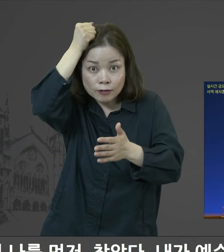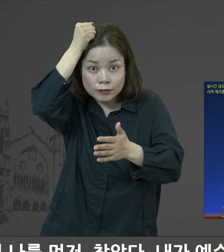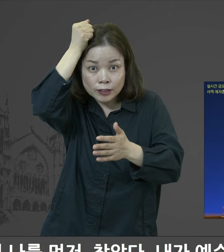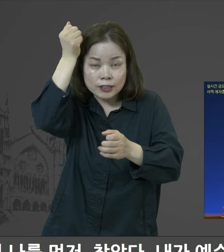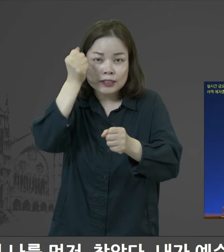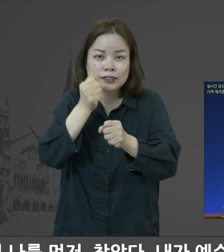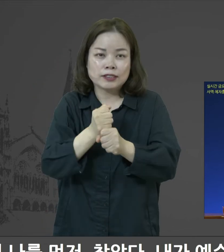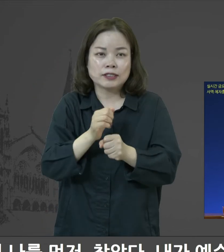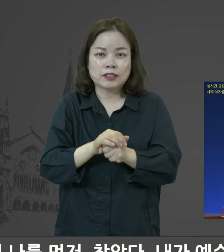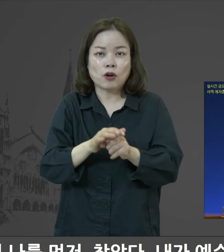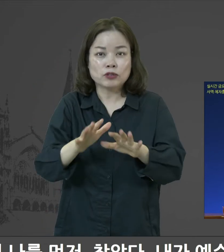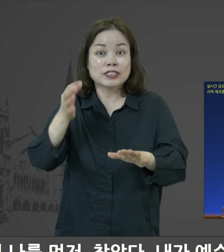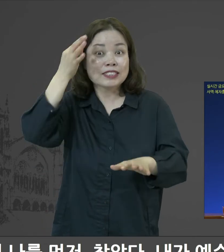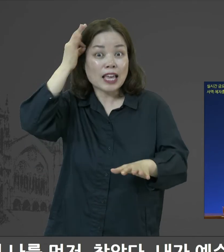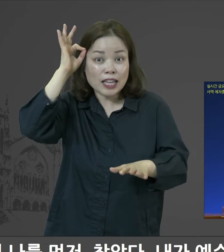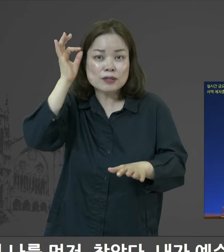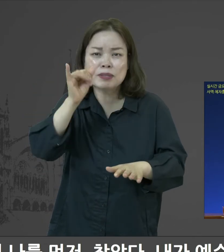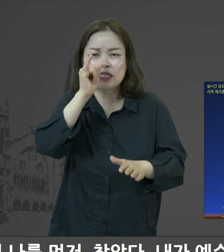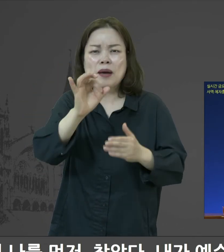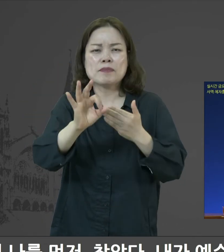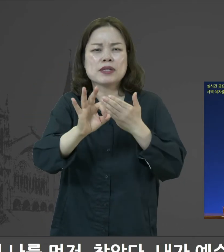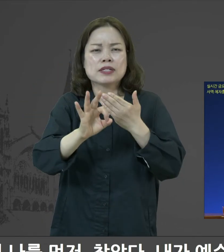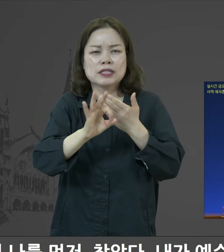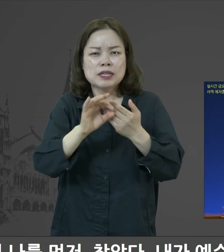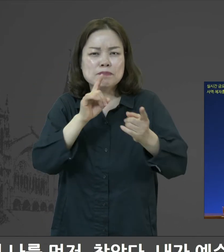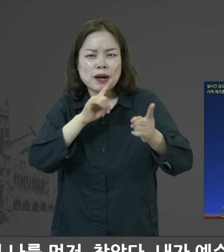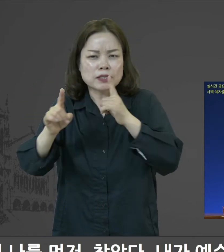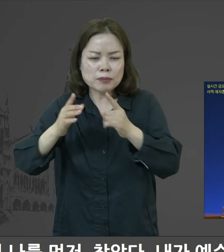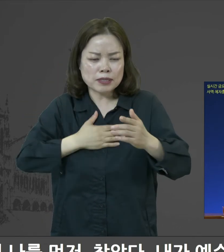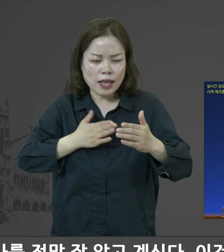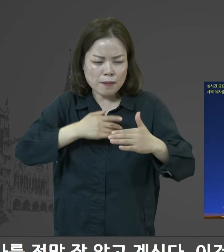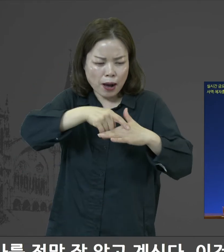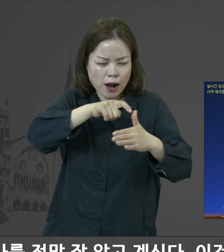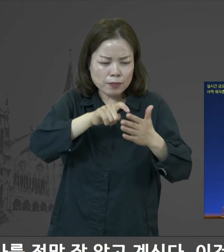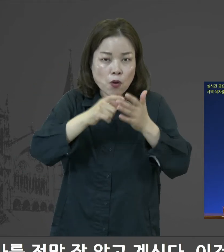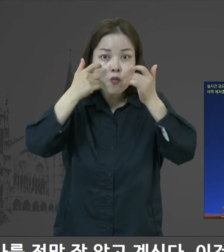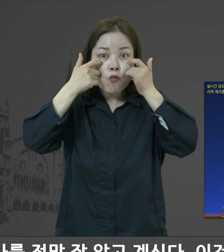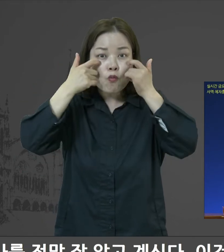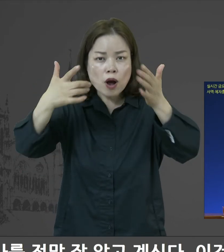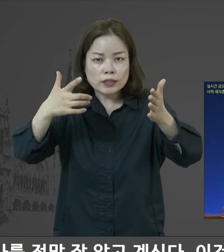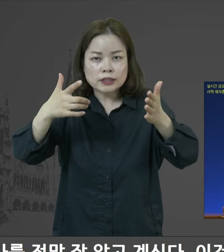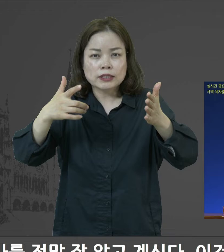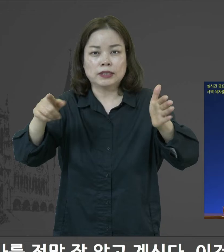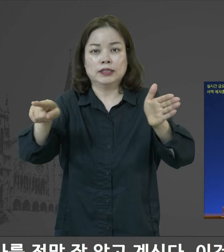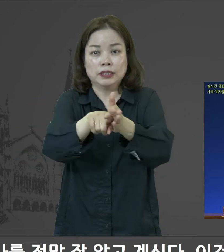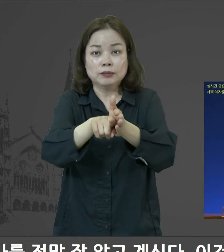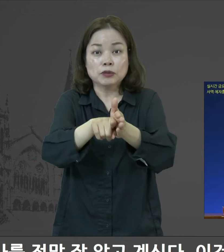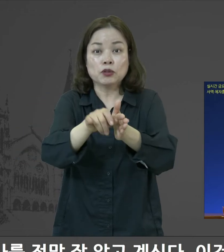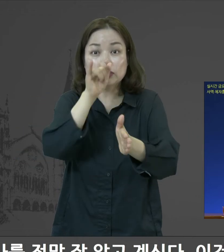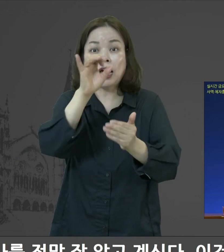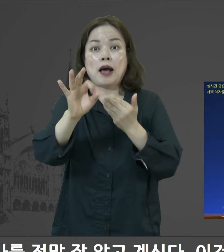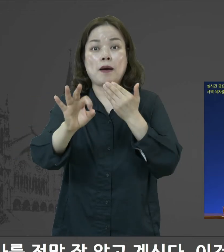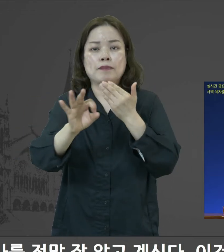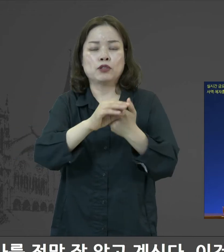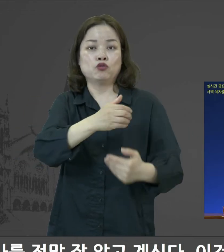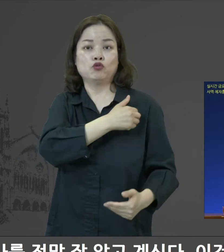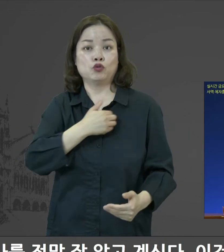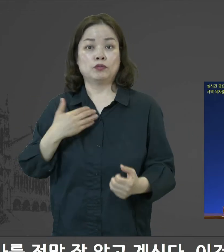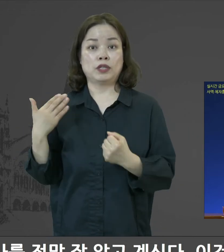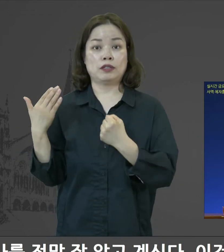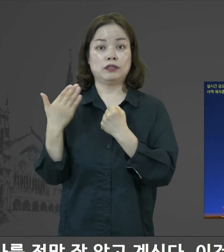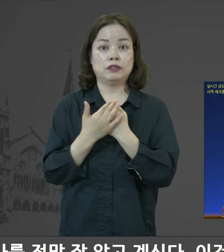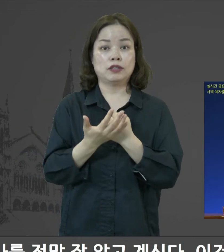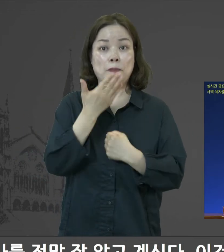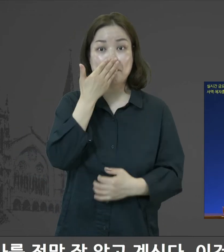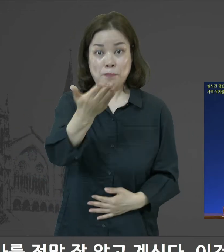여러분 처음 듣는 얘기 아닐 겁니다. 이 생각만, 이 말씀만 내 마음속에 확실히 빛으로 비춰져도 오늘 우리 충분한 은혜 많이 받은